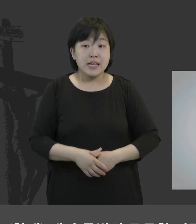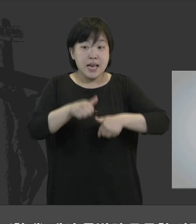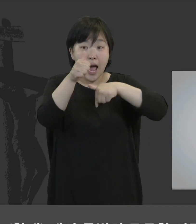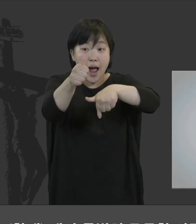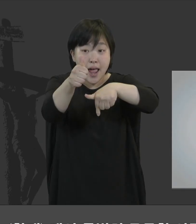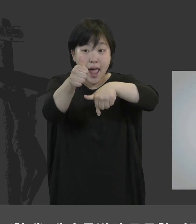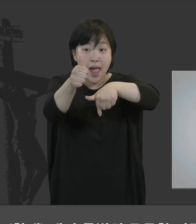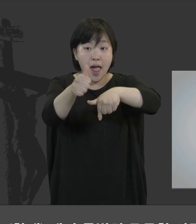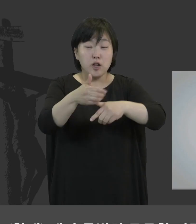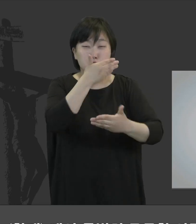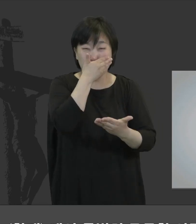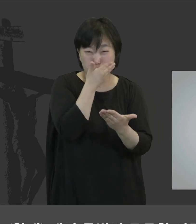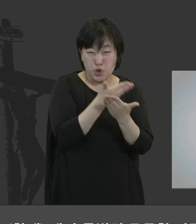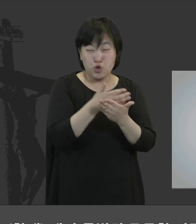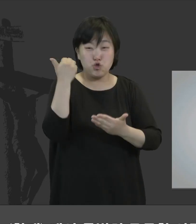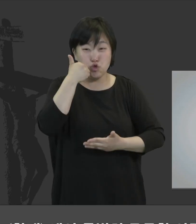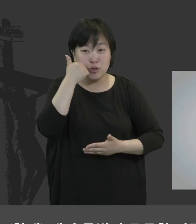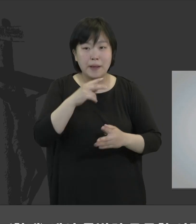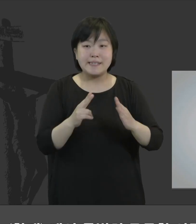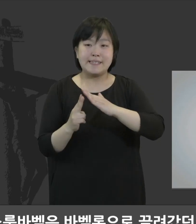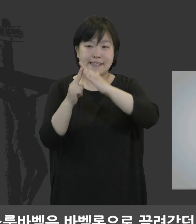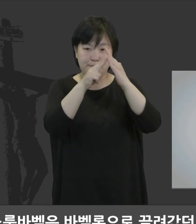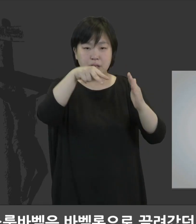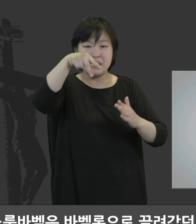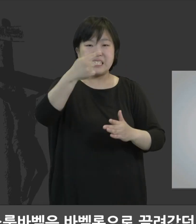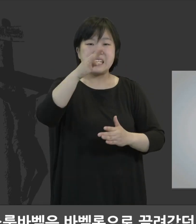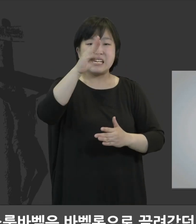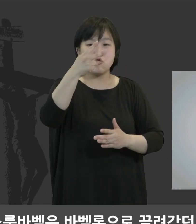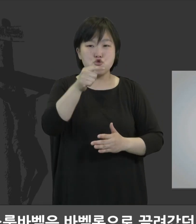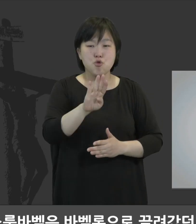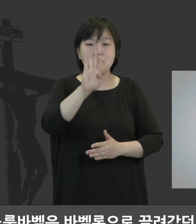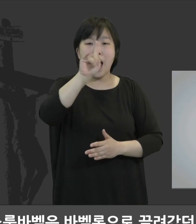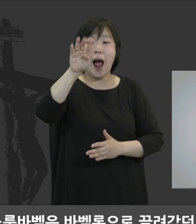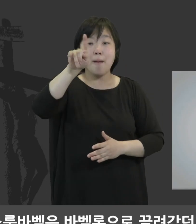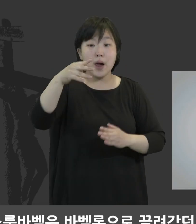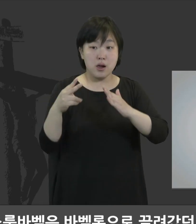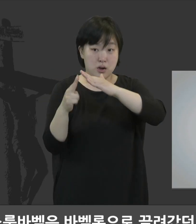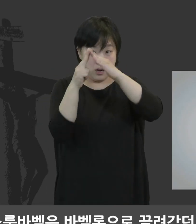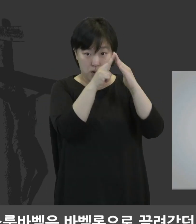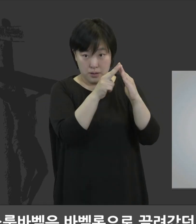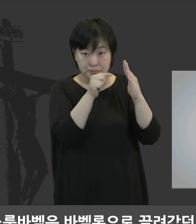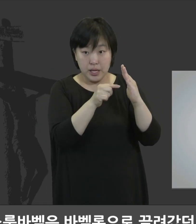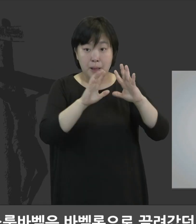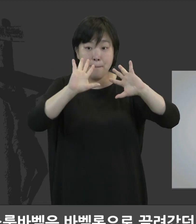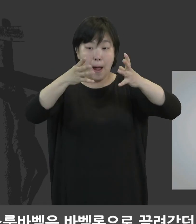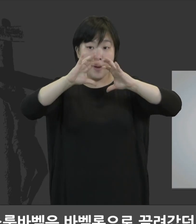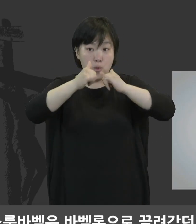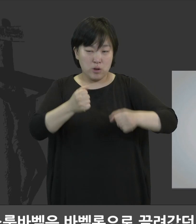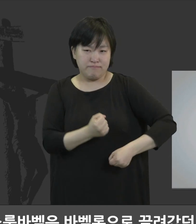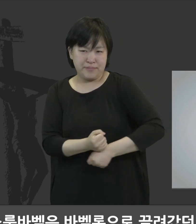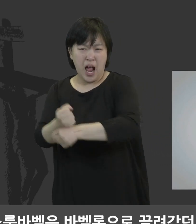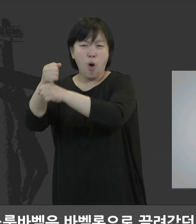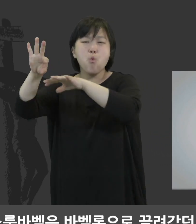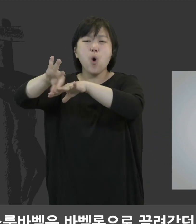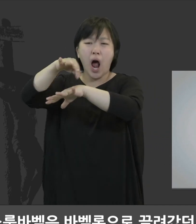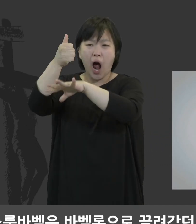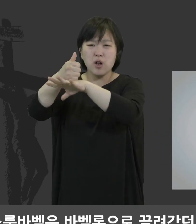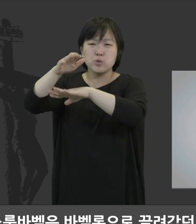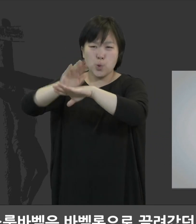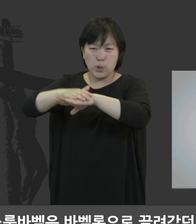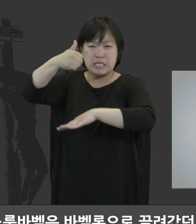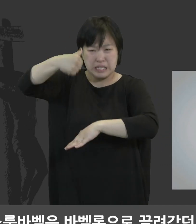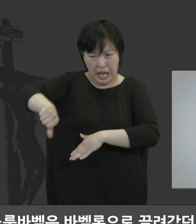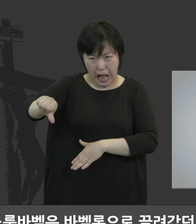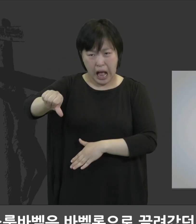학개에서 특별히 주목할 사람은 스룹바벨입니다. 스룹바벨은 바벨론으로 끌려갔던 여호야긴 왕의 손자로 다윗